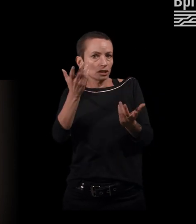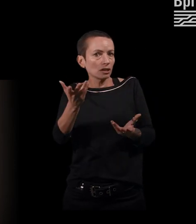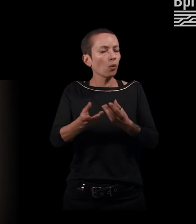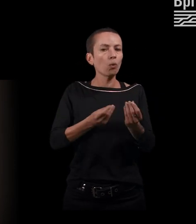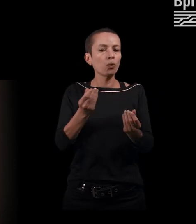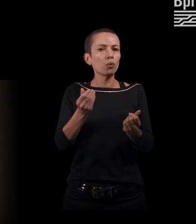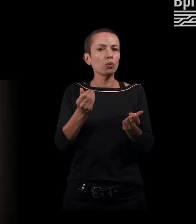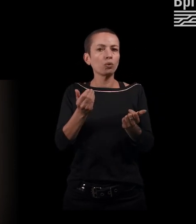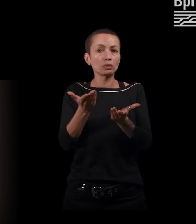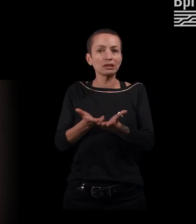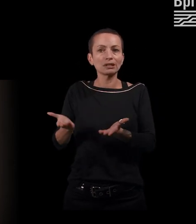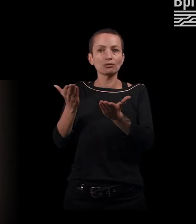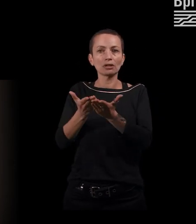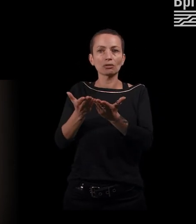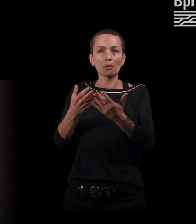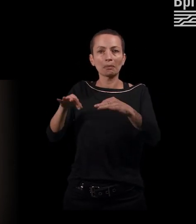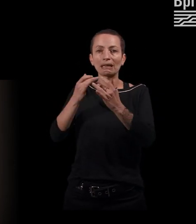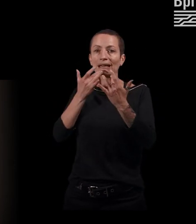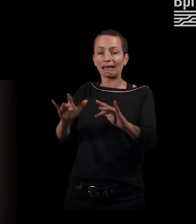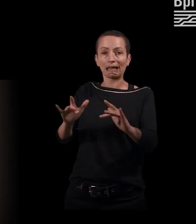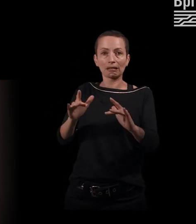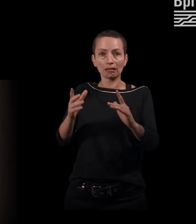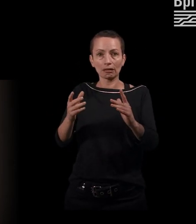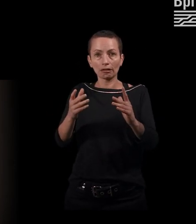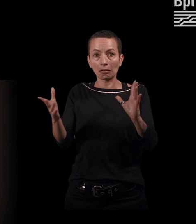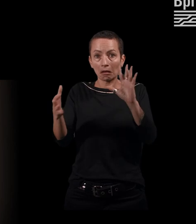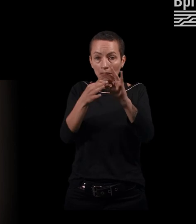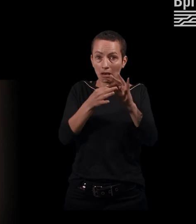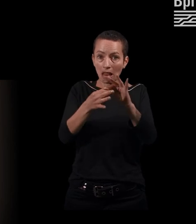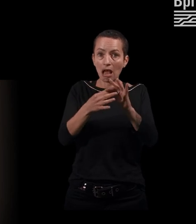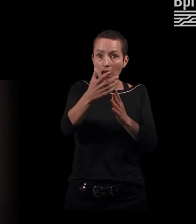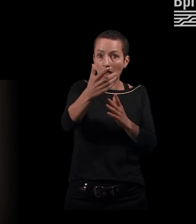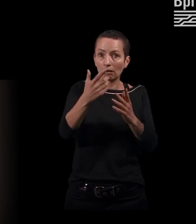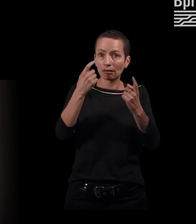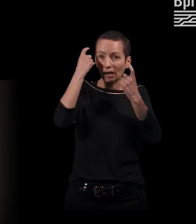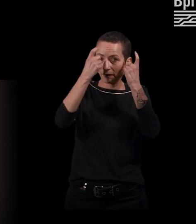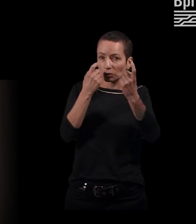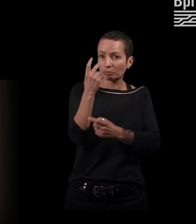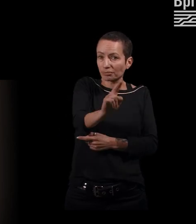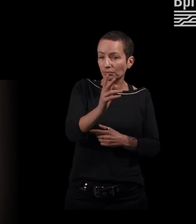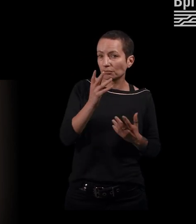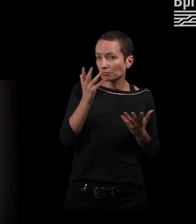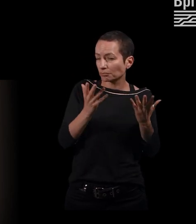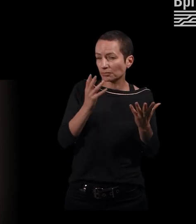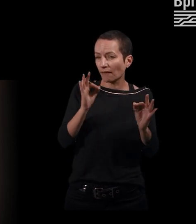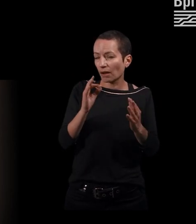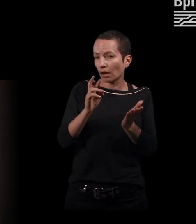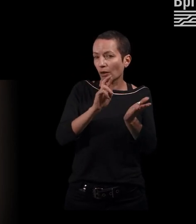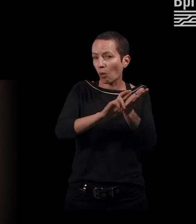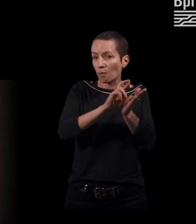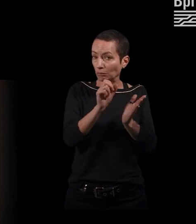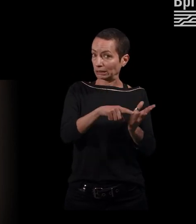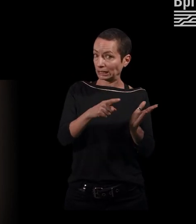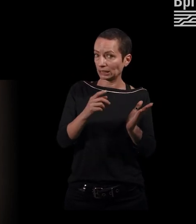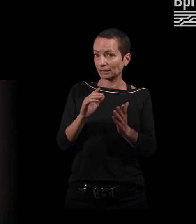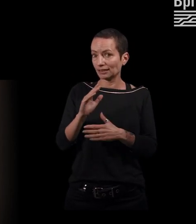Est-ce que l'exil a quelque chose aussi à voir dans cette réflexion que vous avez dans ces deux romans, dans ce roman et ce récit,